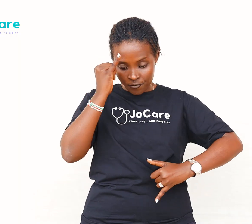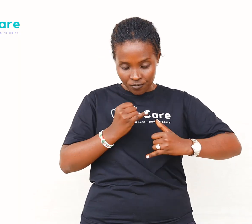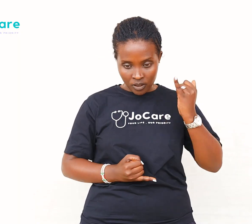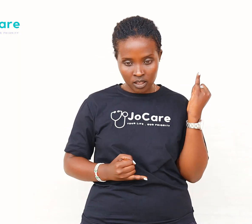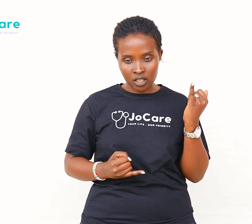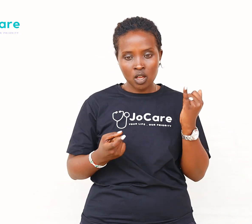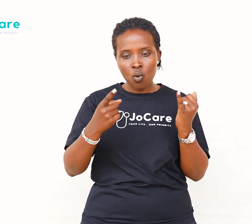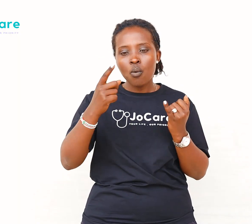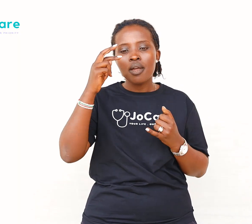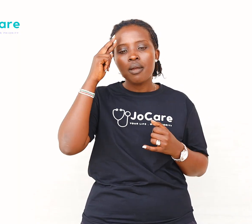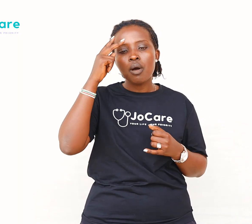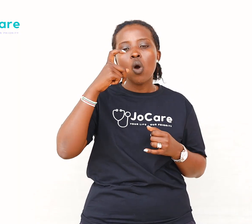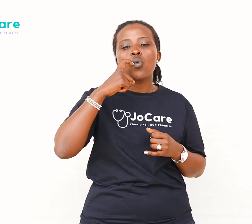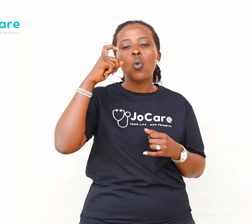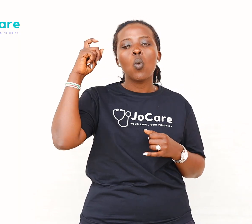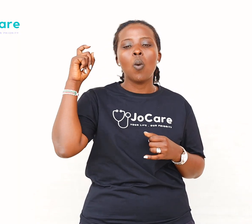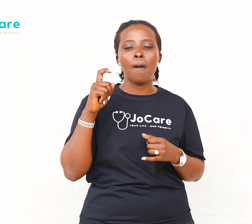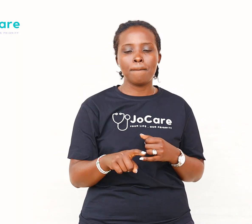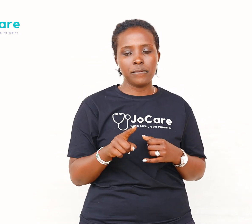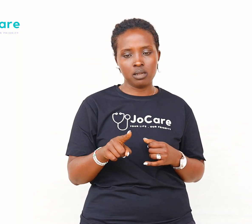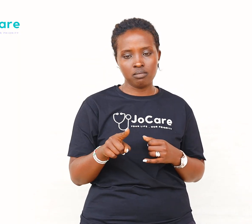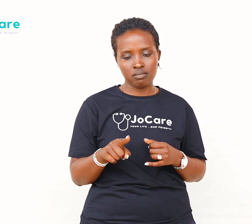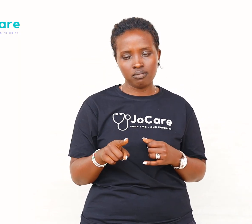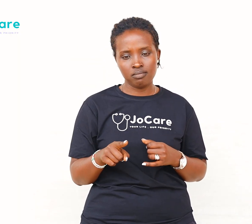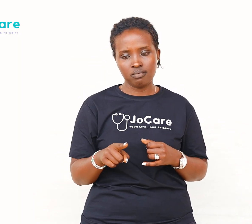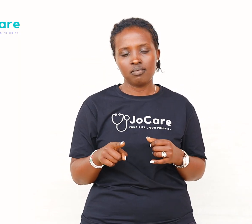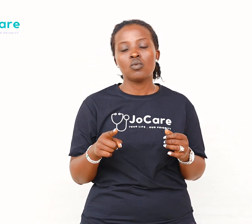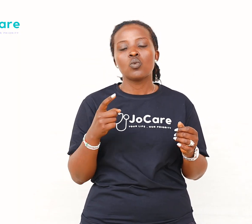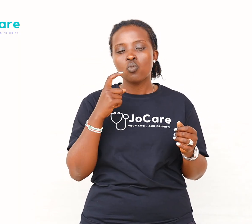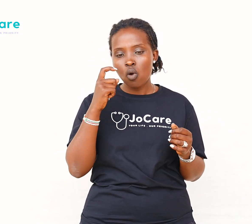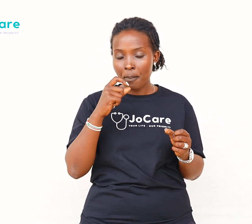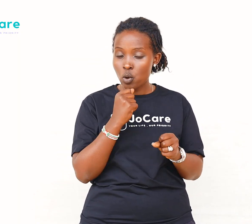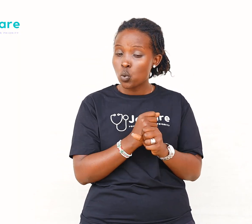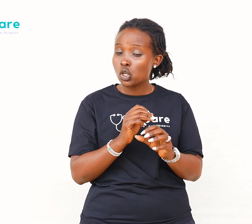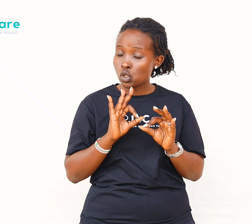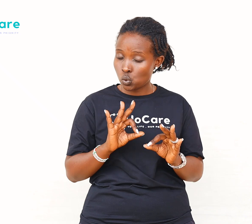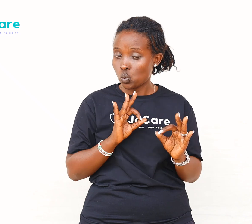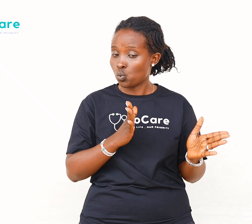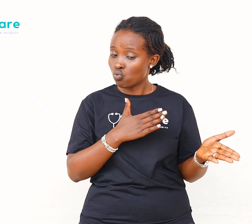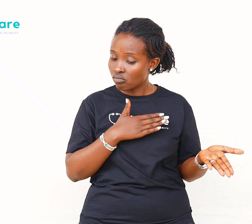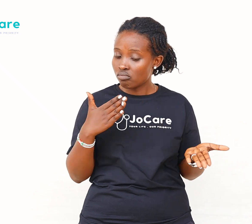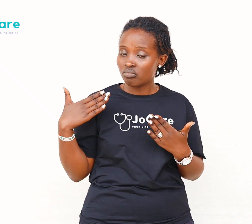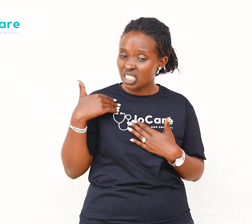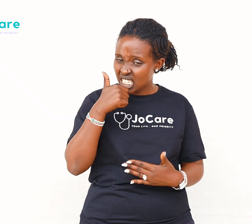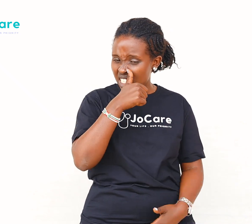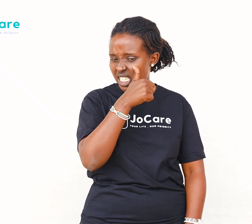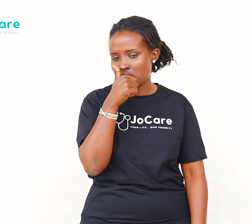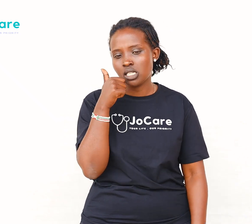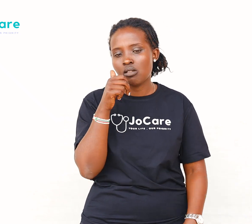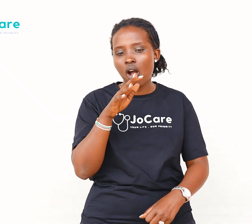ibuke ko ugomba gukora isuku. Ugakora isuku, ugafata akantu wenda